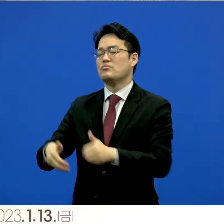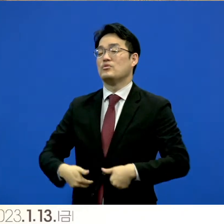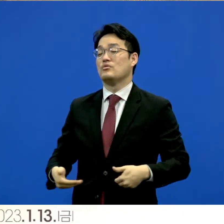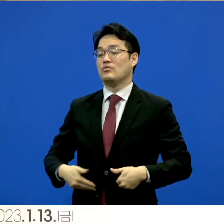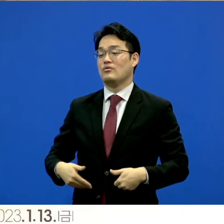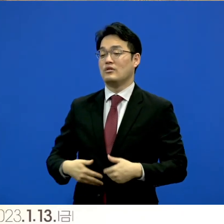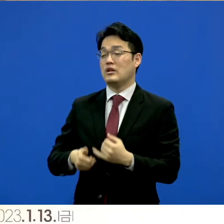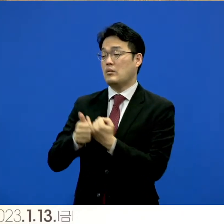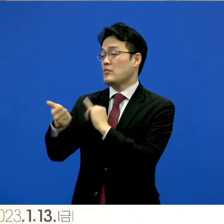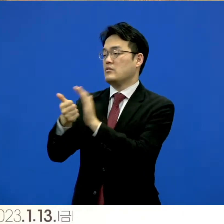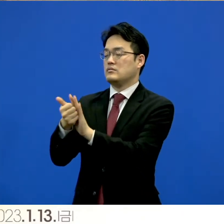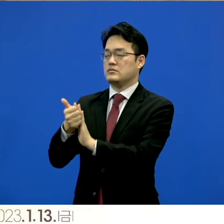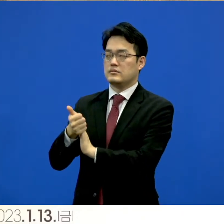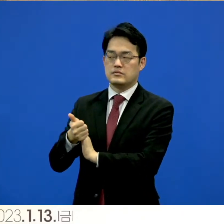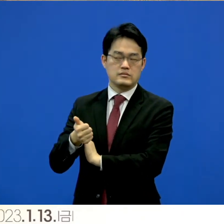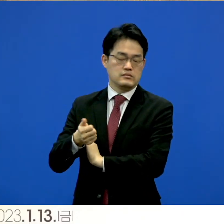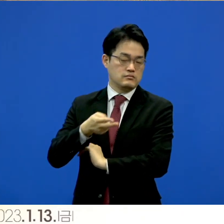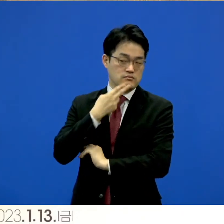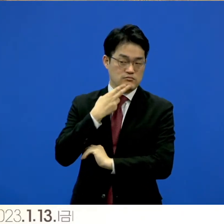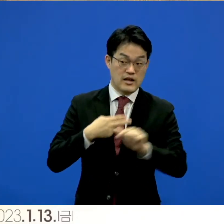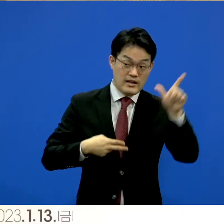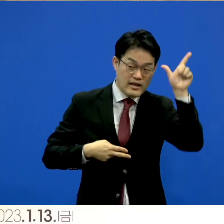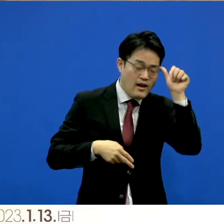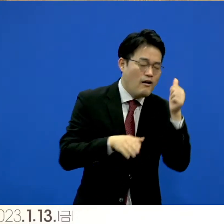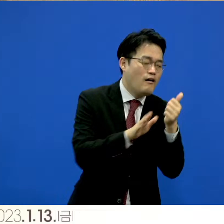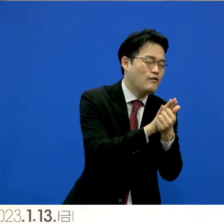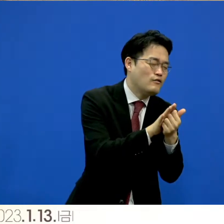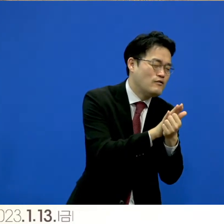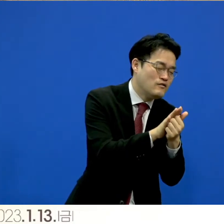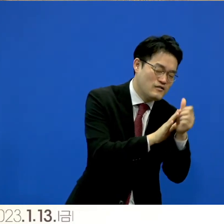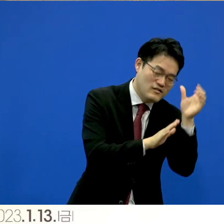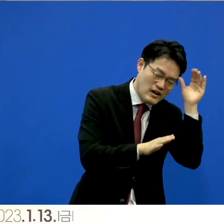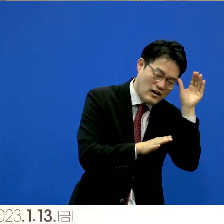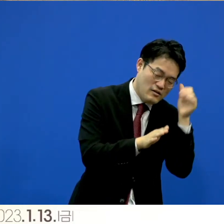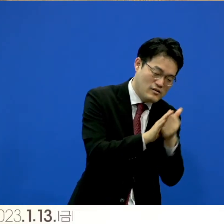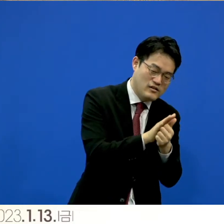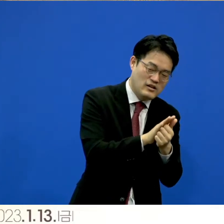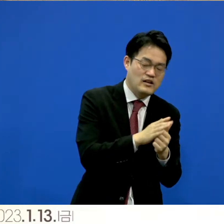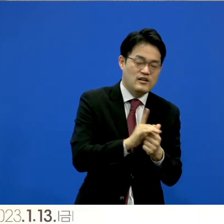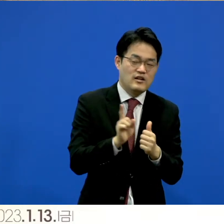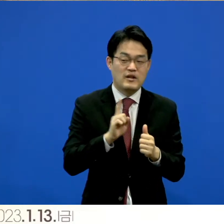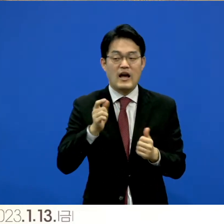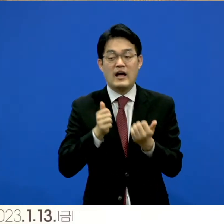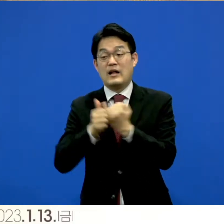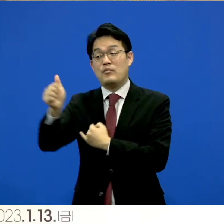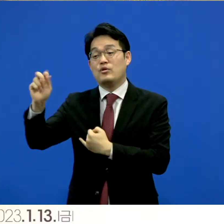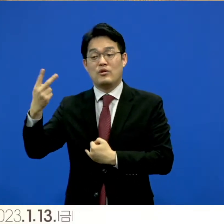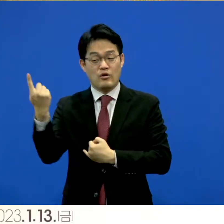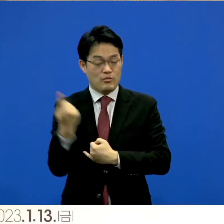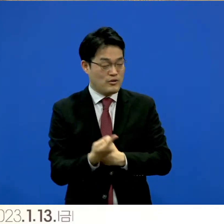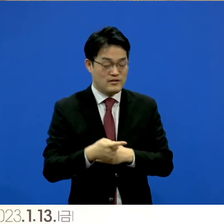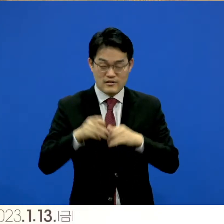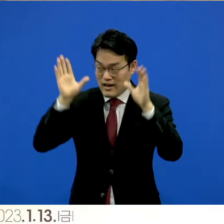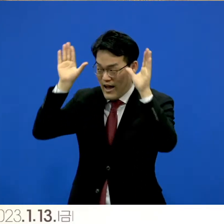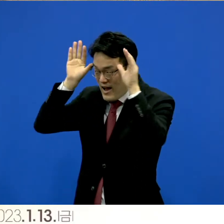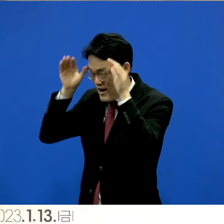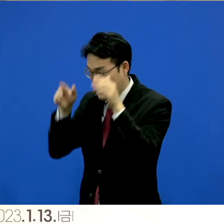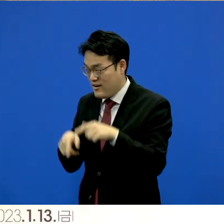경우가 퇴근하면. 그래서 강아지가 그렇게 좋대요. 남자분들. 니밖에 없네, 니가 밖에